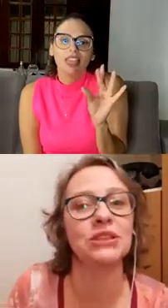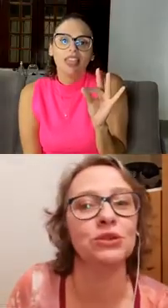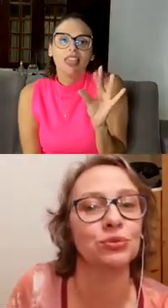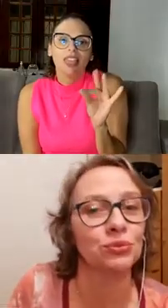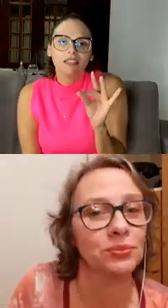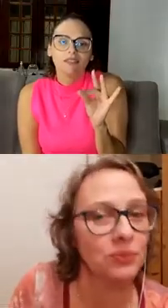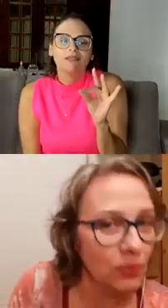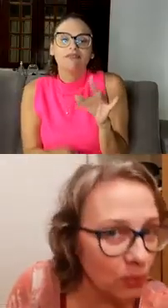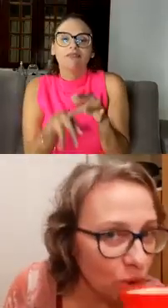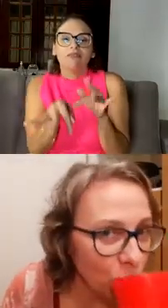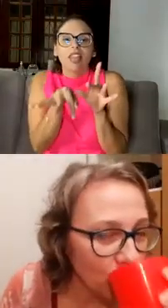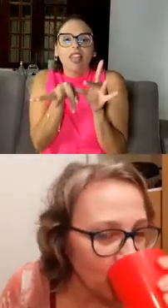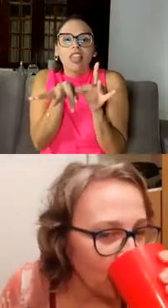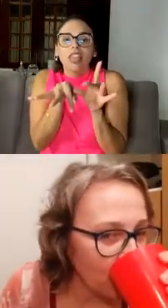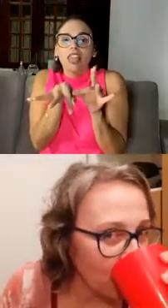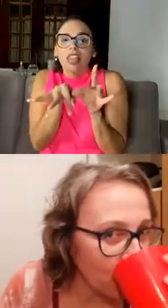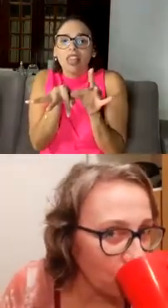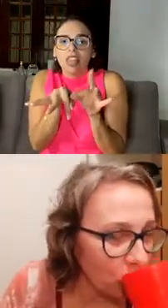Isso.